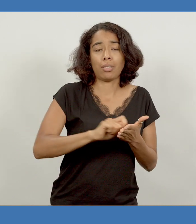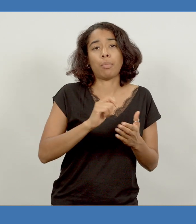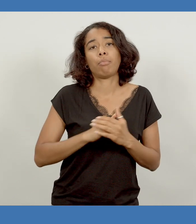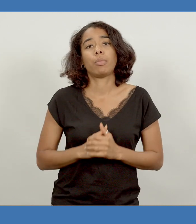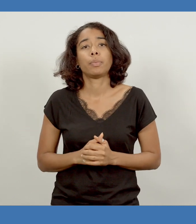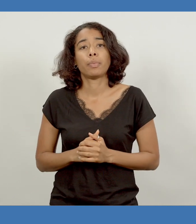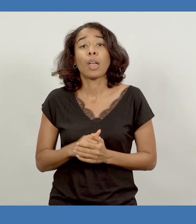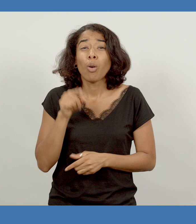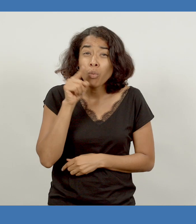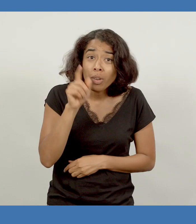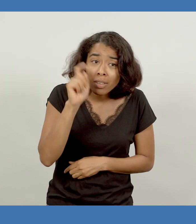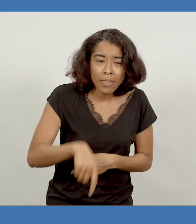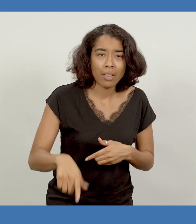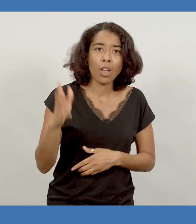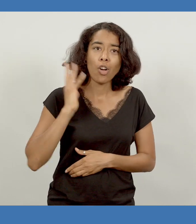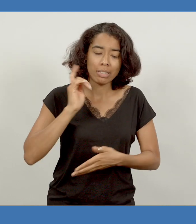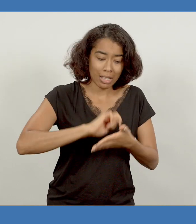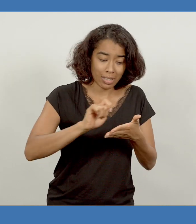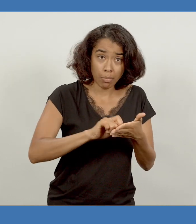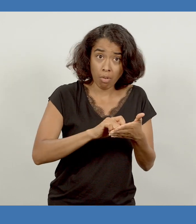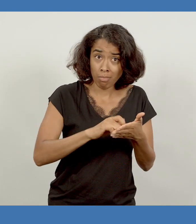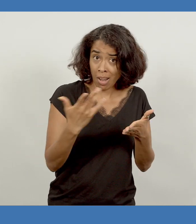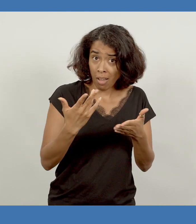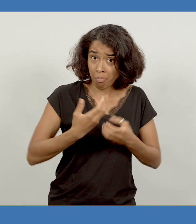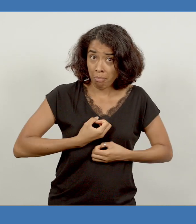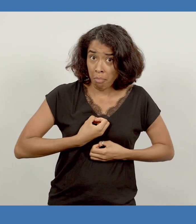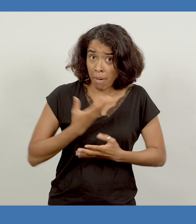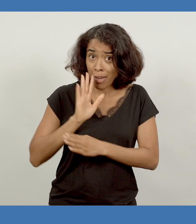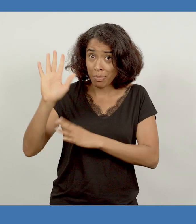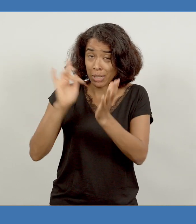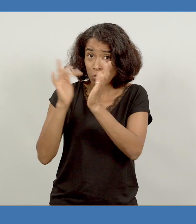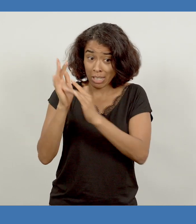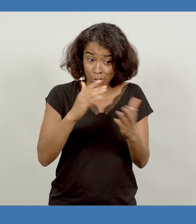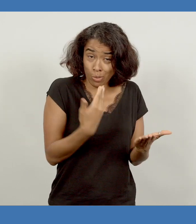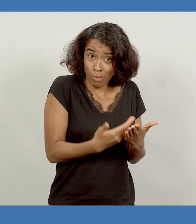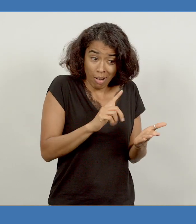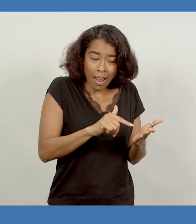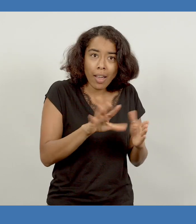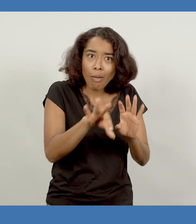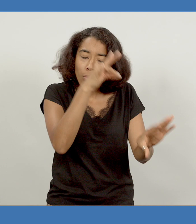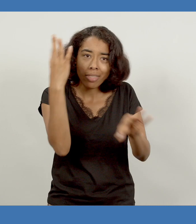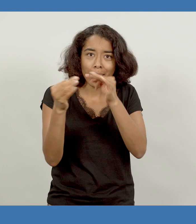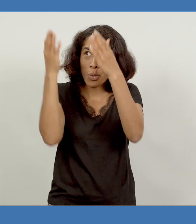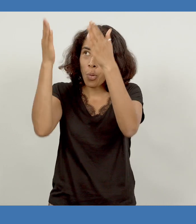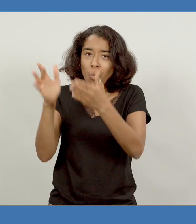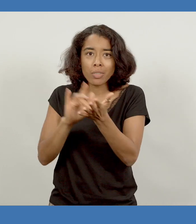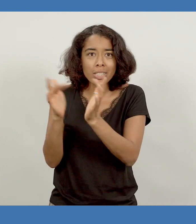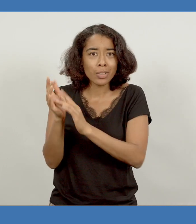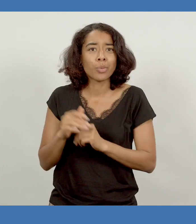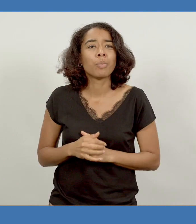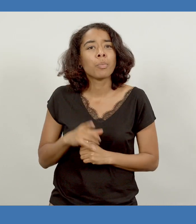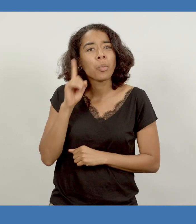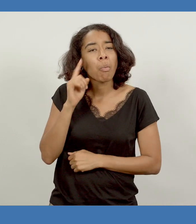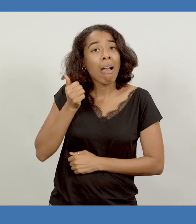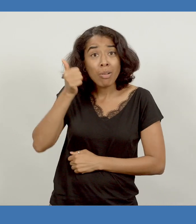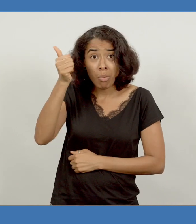Lisez l'Ancien Testament, vous lisez les paroles de Christ lui-même, vous découvrez Christ lui-même, parce que Christ